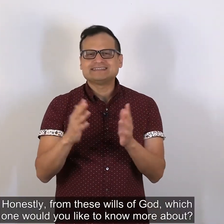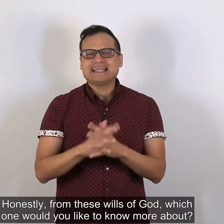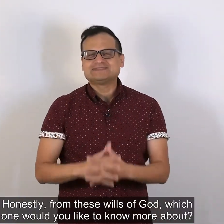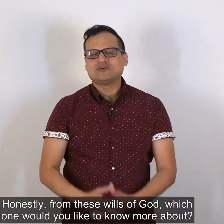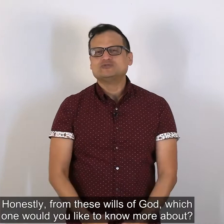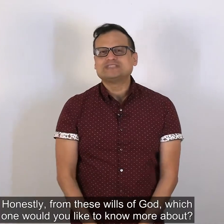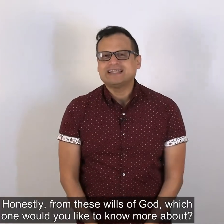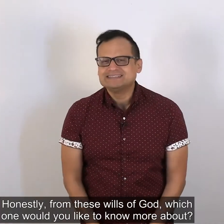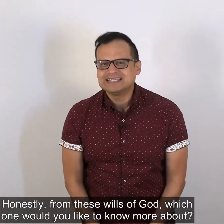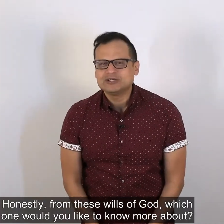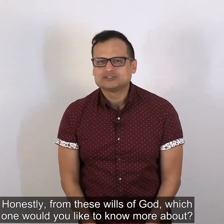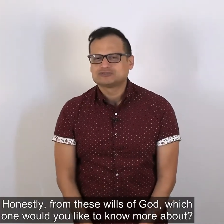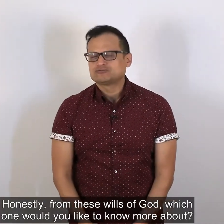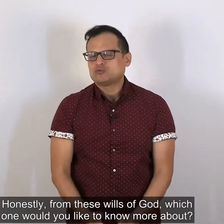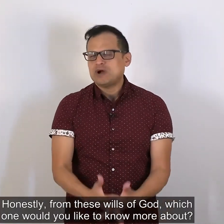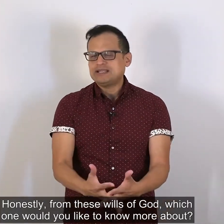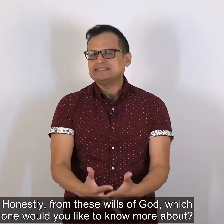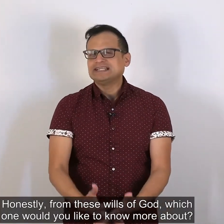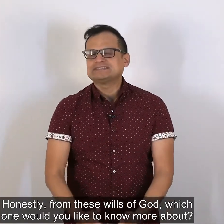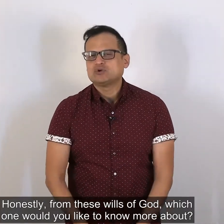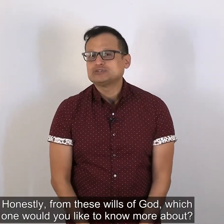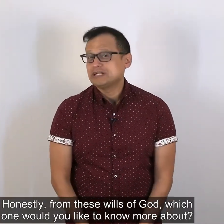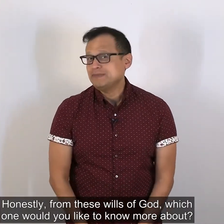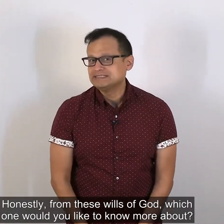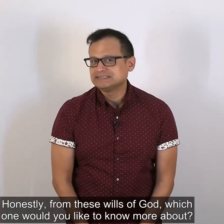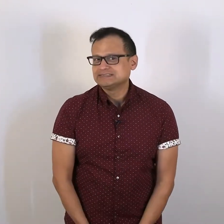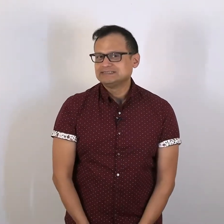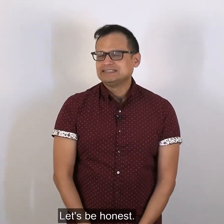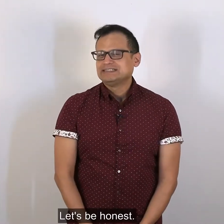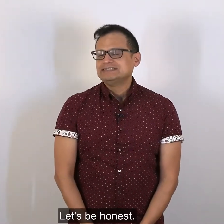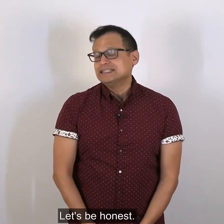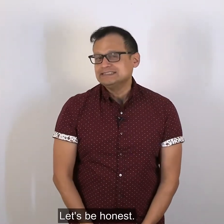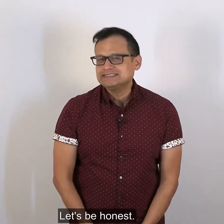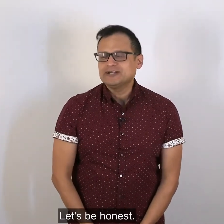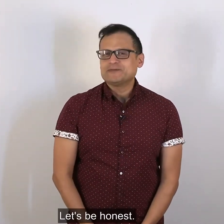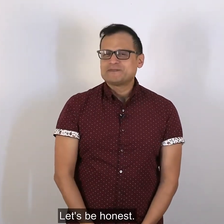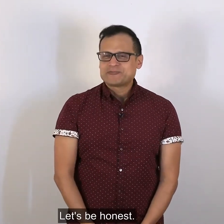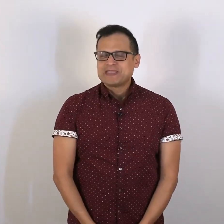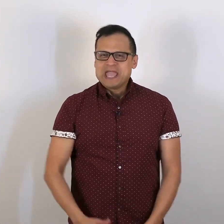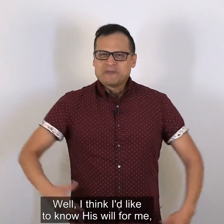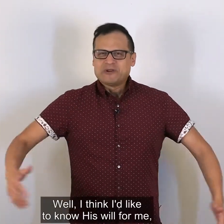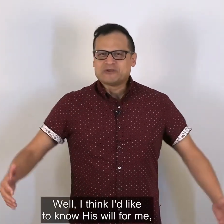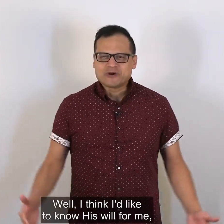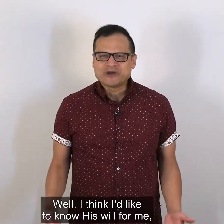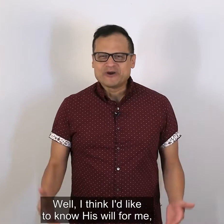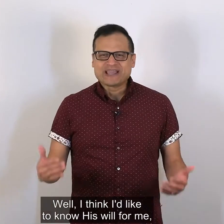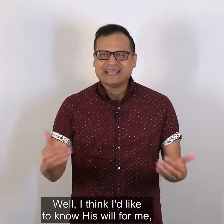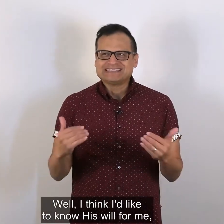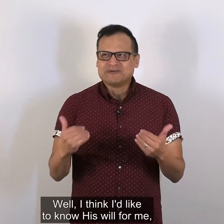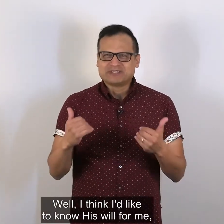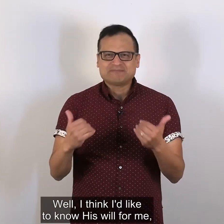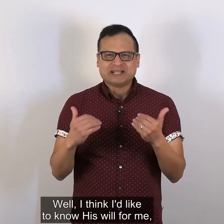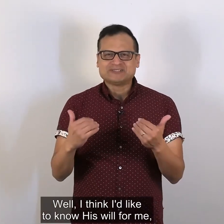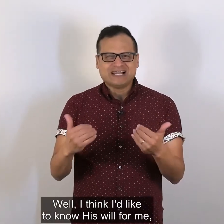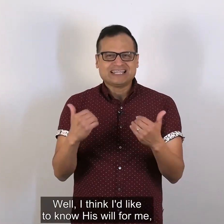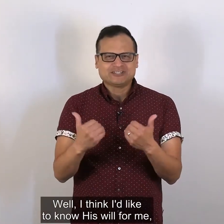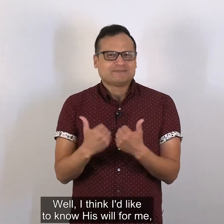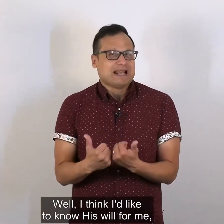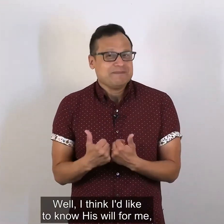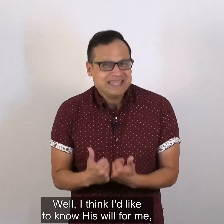tres voluntades de Dios, ¿cuál quisieras conocer más? Sé sincero. Bueno, yo creo que es la voluntad personal de Dios para mí, ¿no